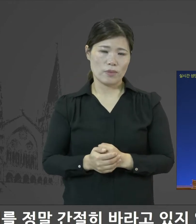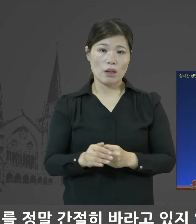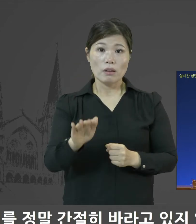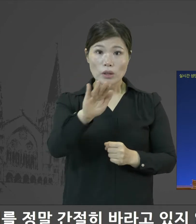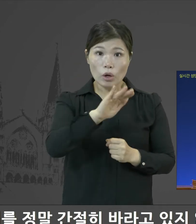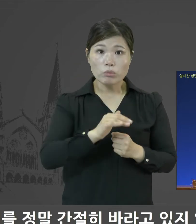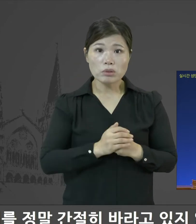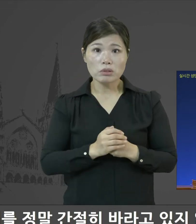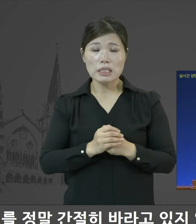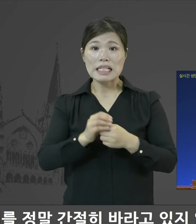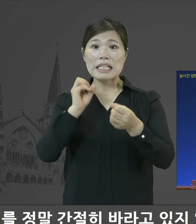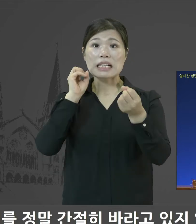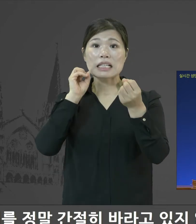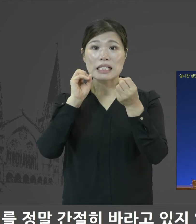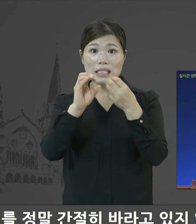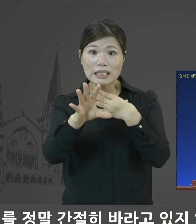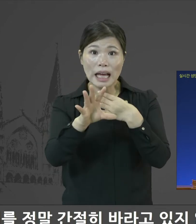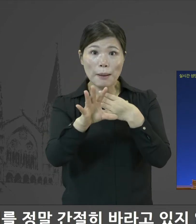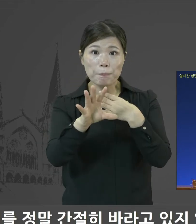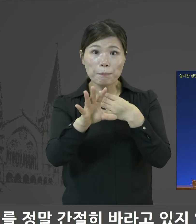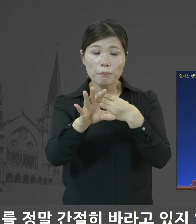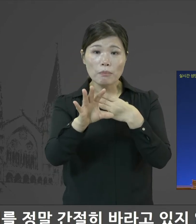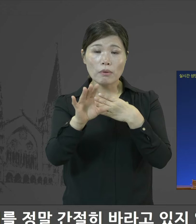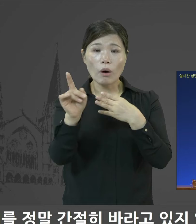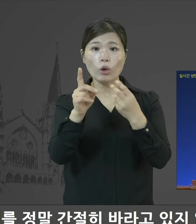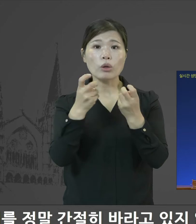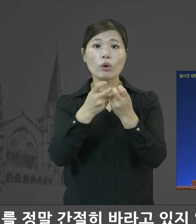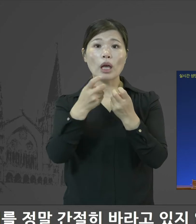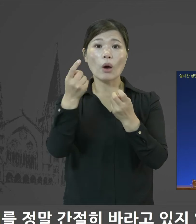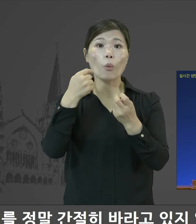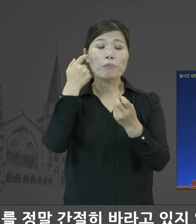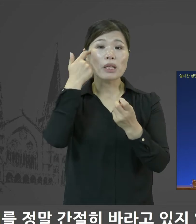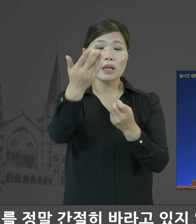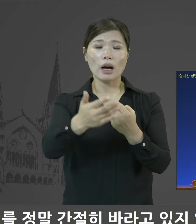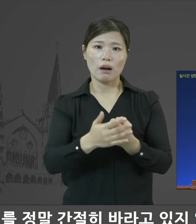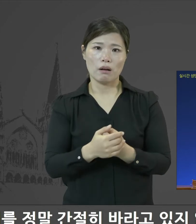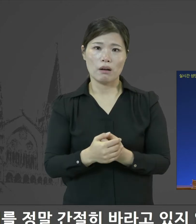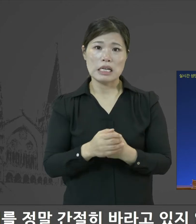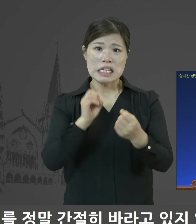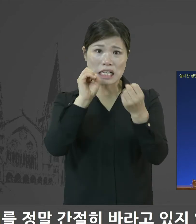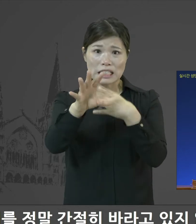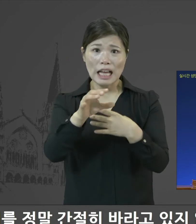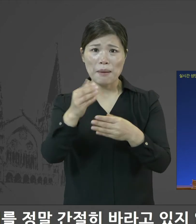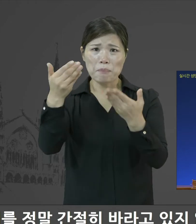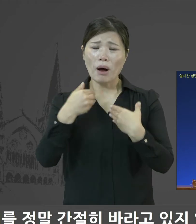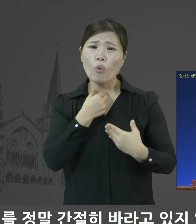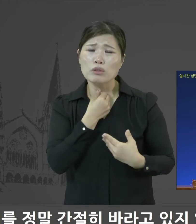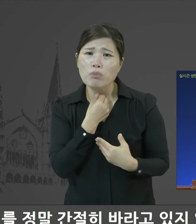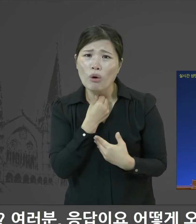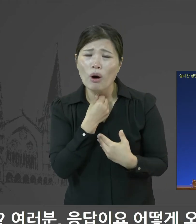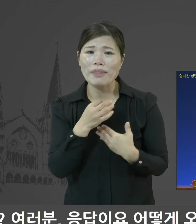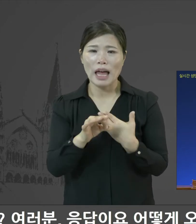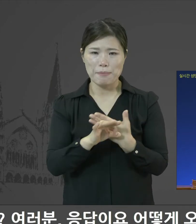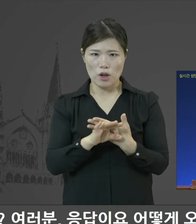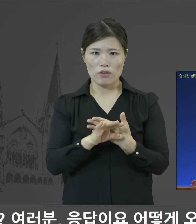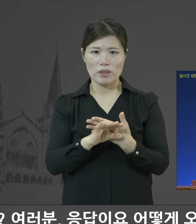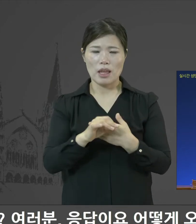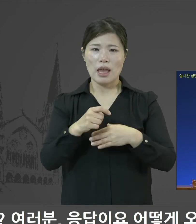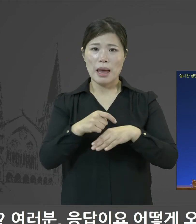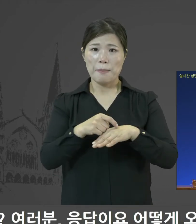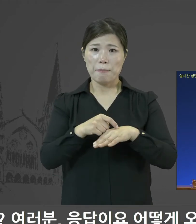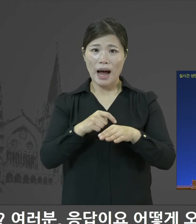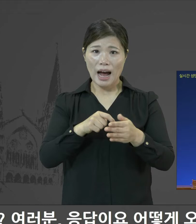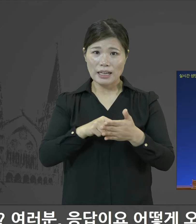응답이요, 어떻게 오는 줄 아십니까? 여러분, 응답 받고 싶으시면요, 하나님 말씀을 마음에 많이